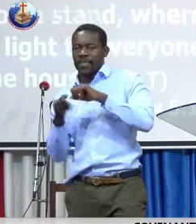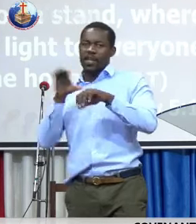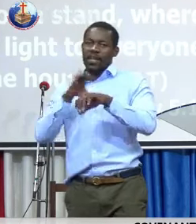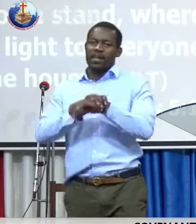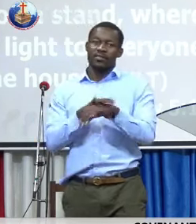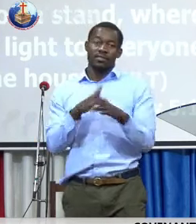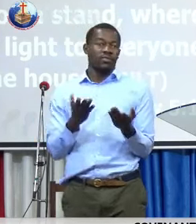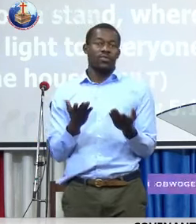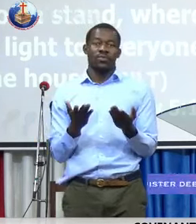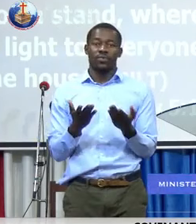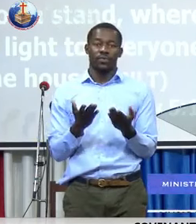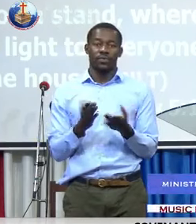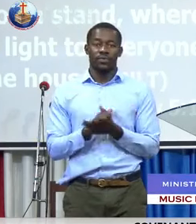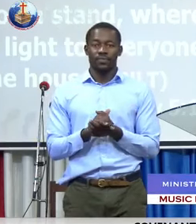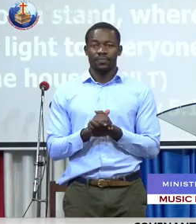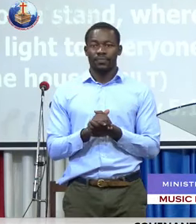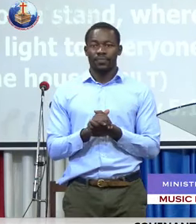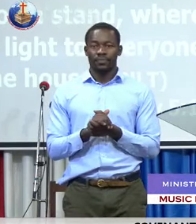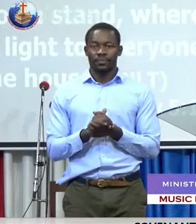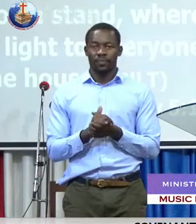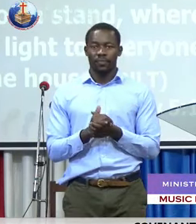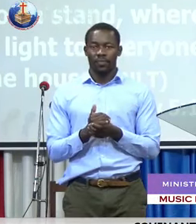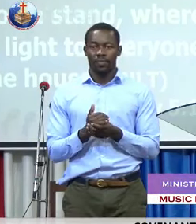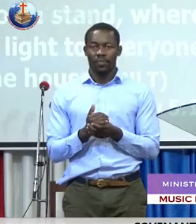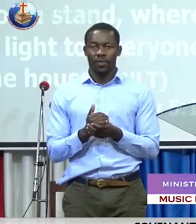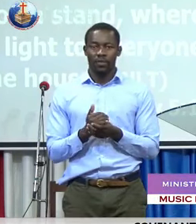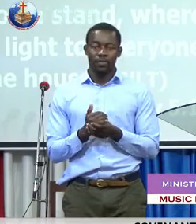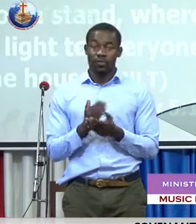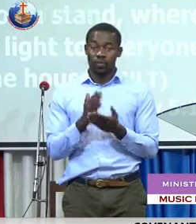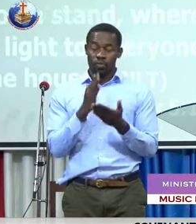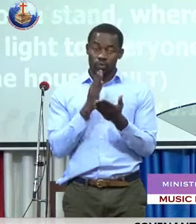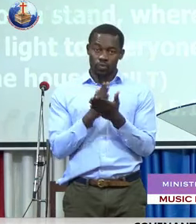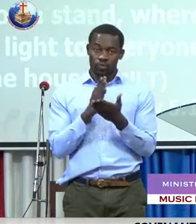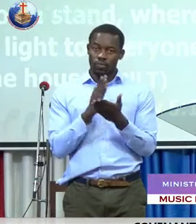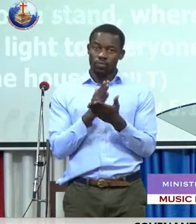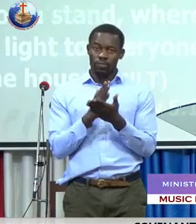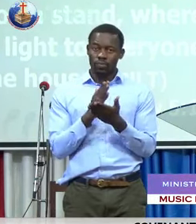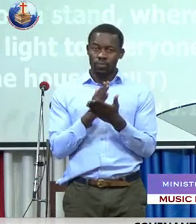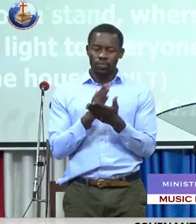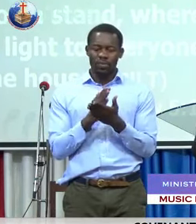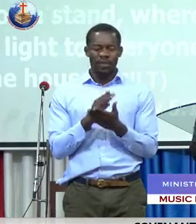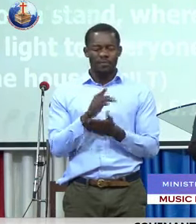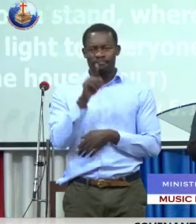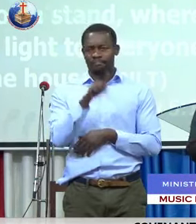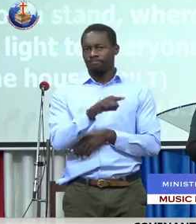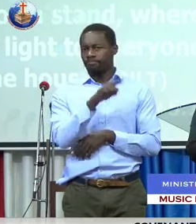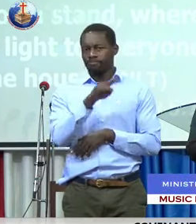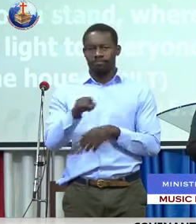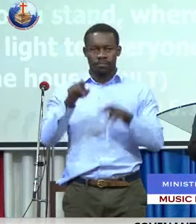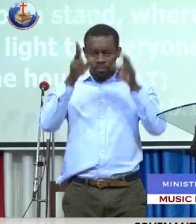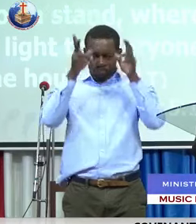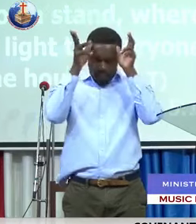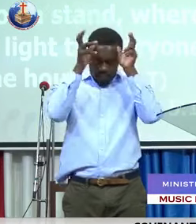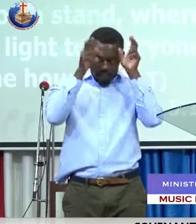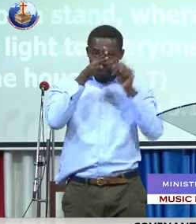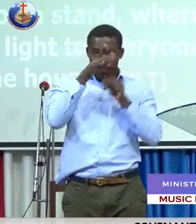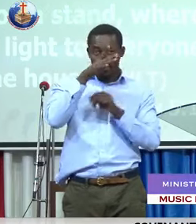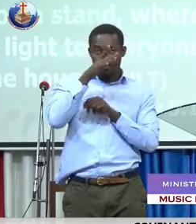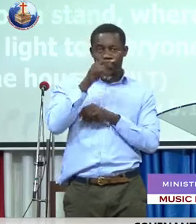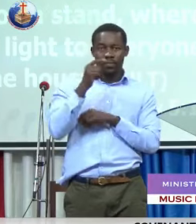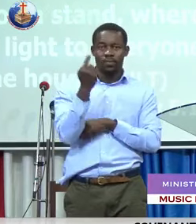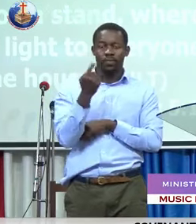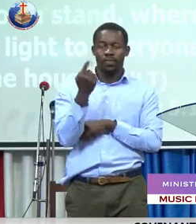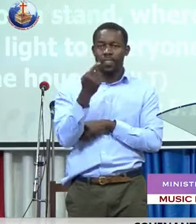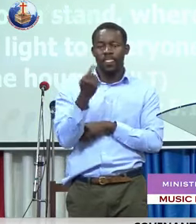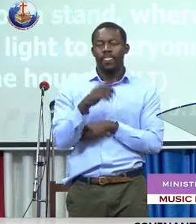wanaume na nipate mtoto na nikuze mtoto ni familia. The truth of the matter is that is apostasy. Ukweli wa Mungu huo ni upotovu, kupotoka. That